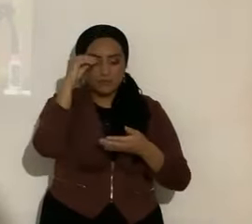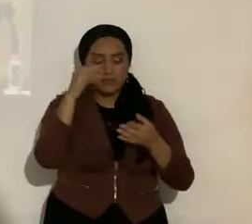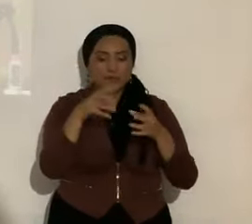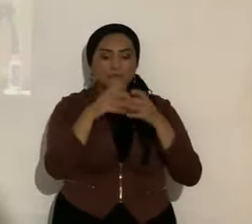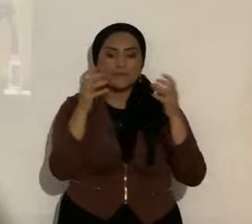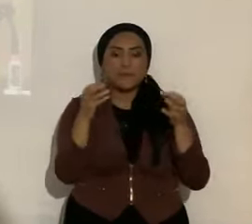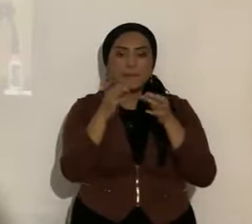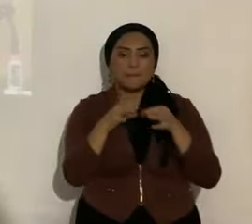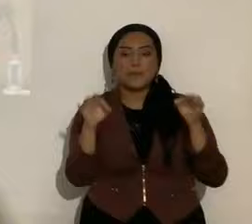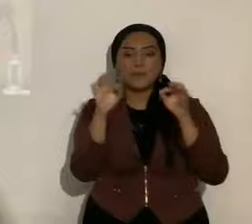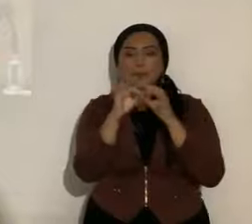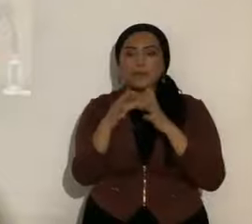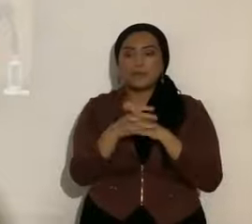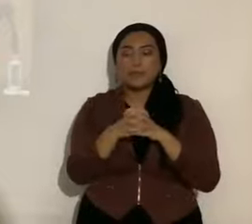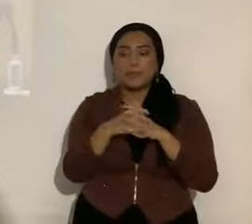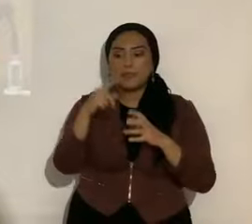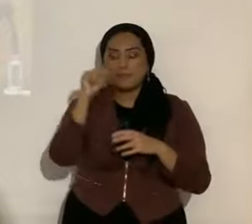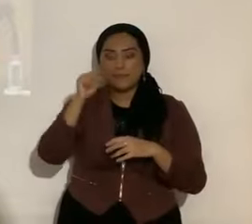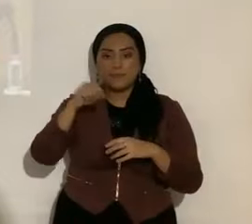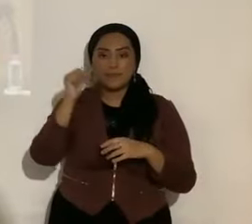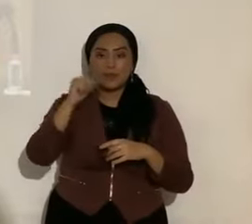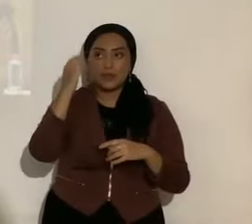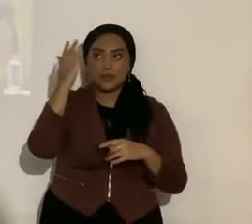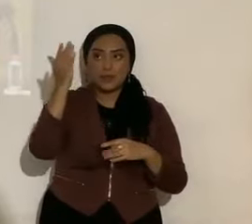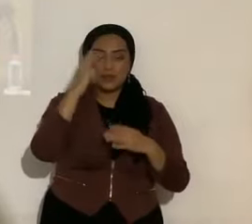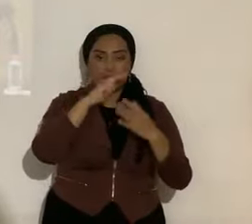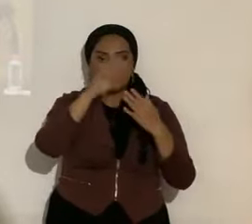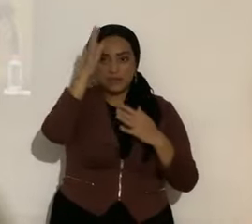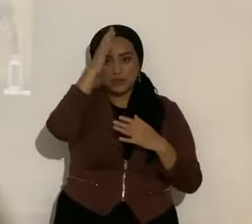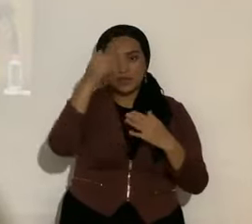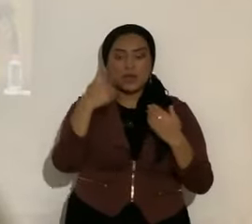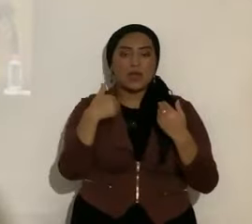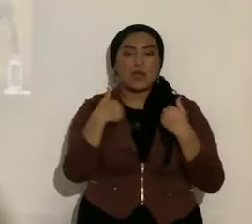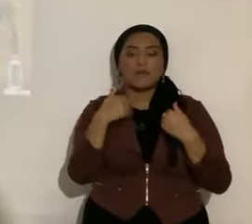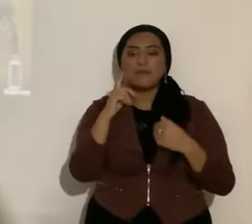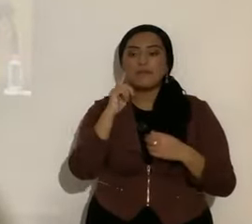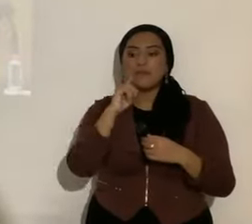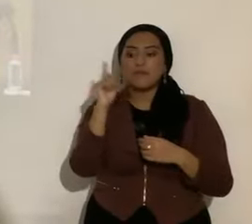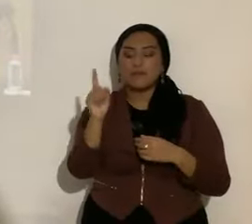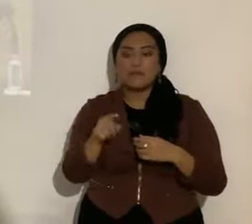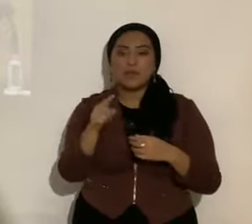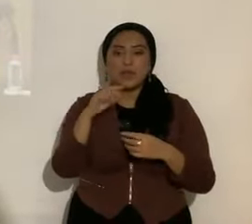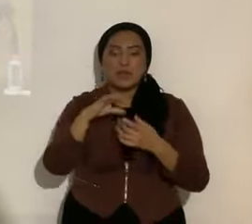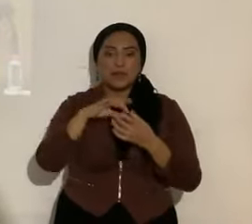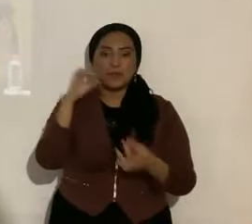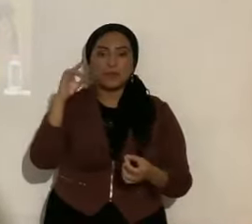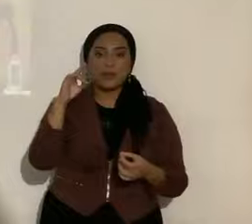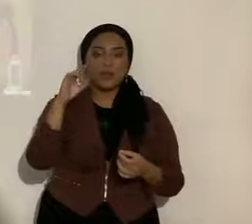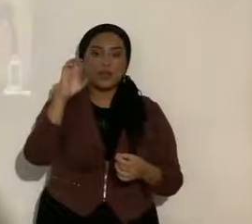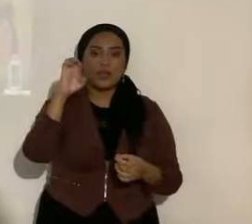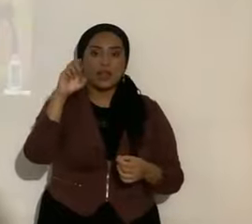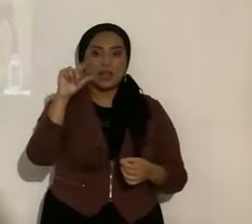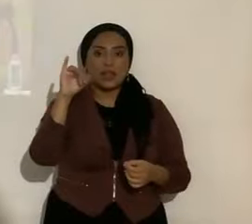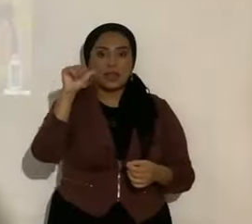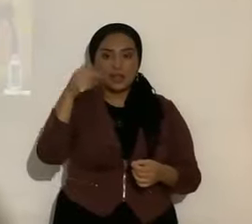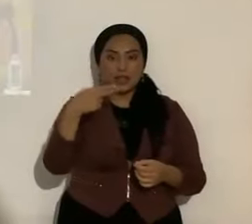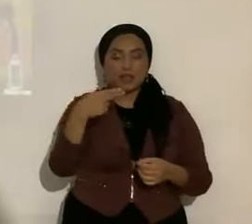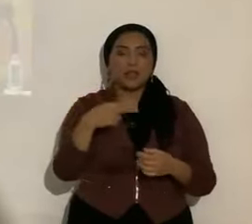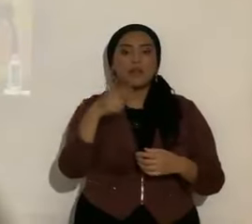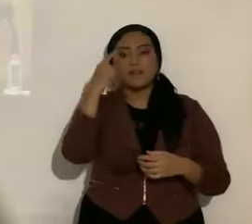hoy, porque ciertamente el Eterno ha mandado el espíritu de Elías, la voluntad de